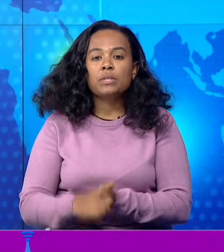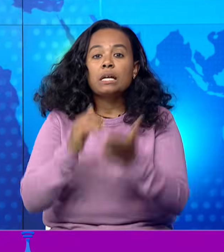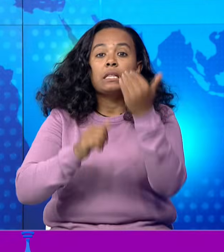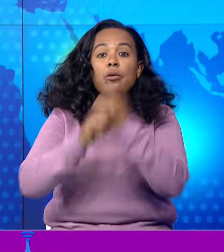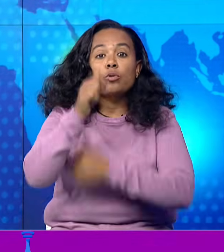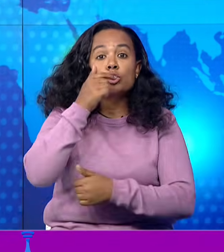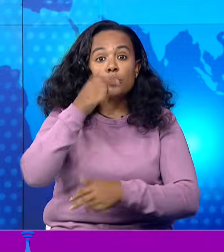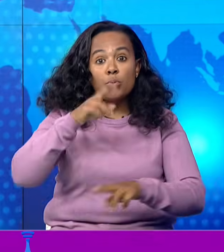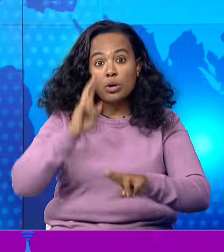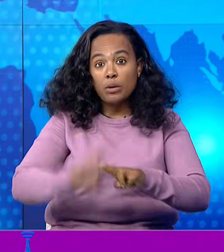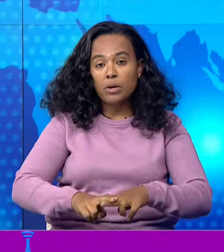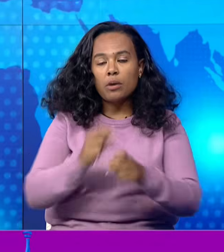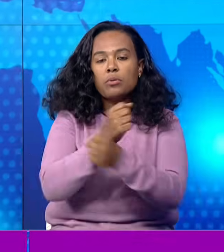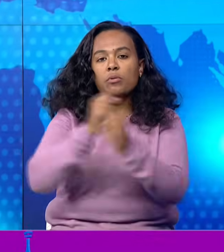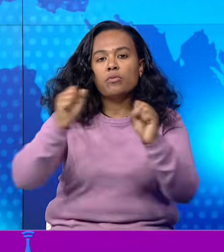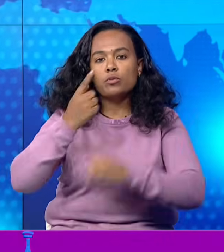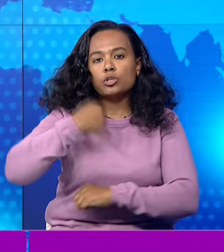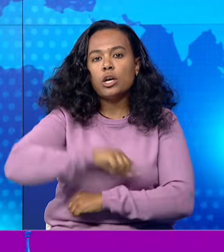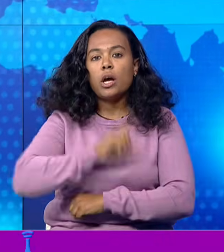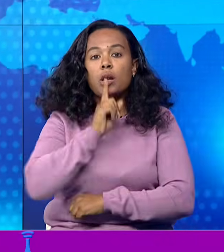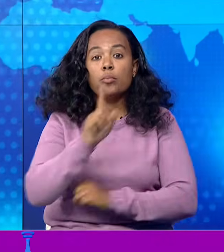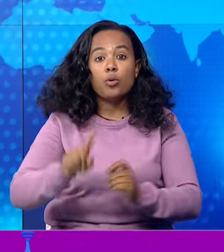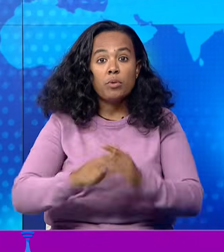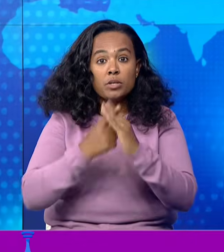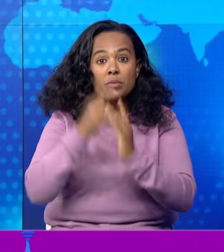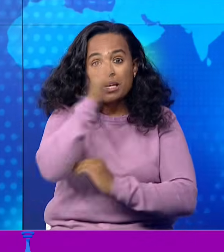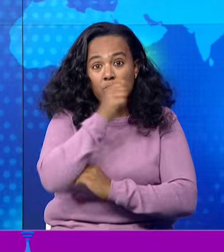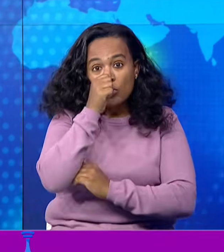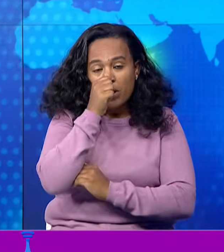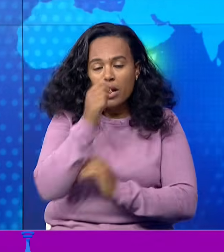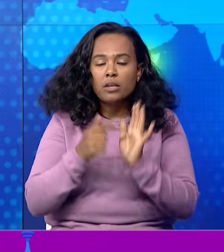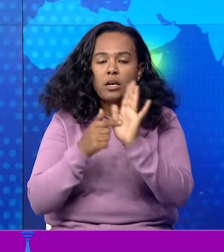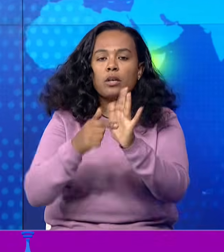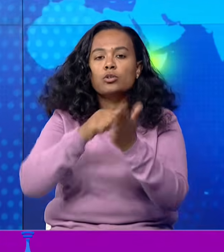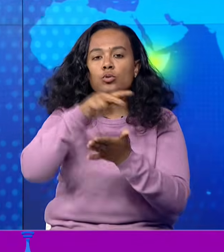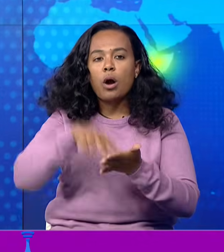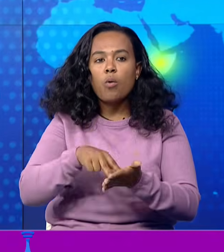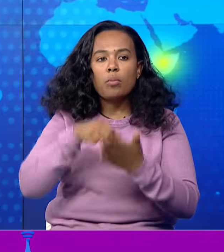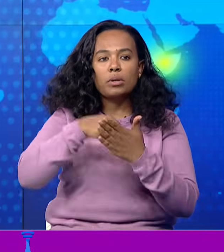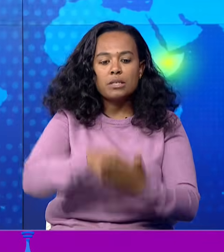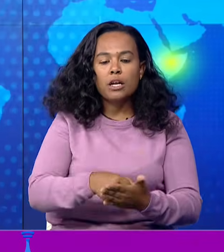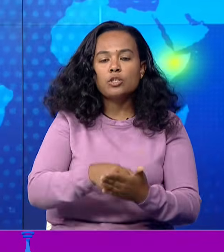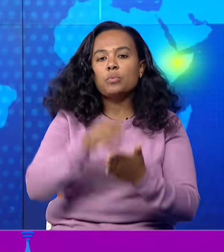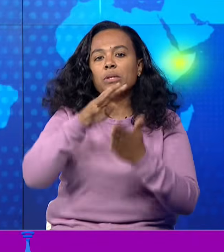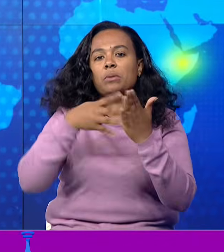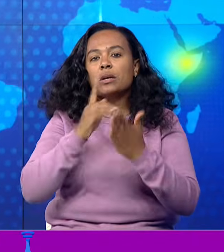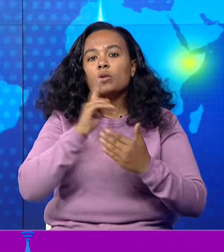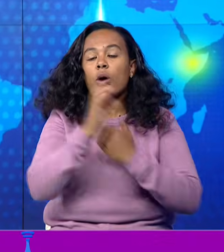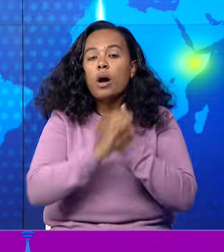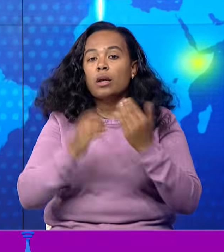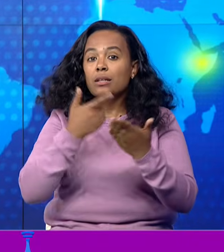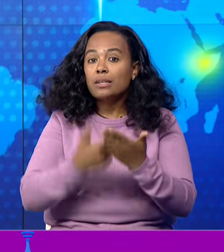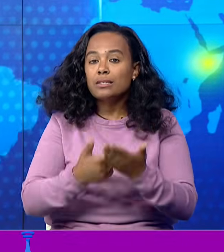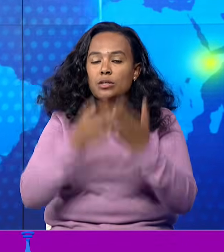ተጎጅነን ብሎ ከመቀመጥ መፍትሄውም እኛውንን ብሎ መጀመር ኢትዮጵያ ያሳየችው አቋም የጸናችበት መርህ ነው። ሀገራት በዚህ